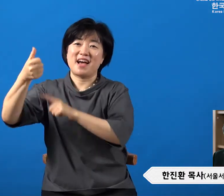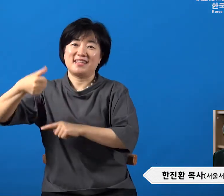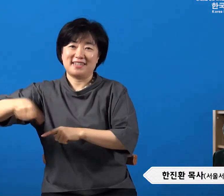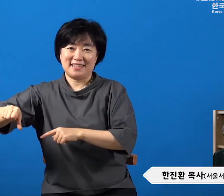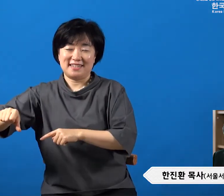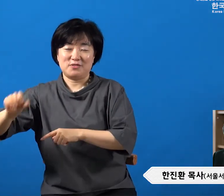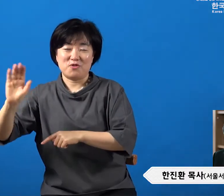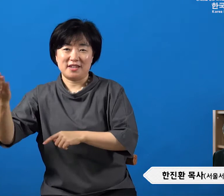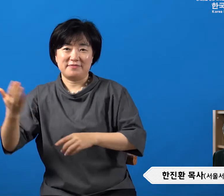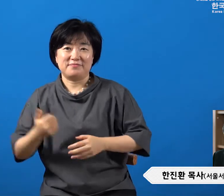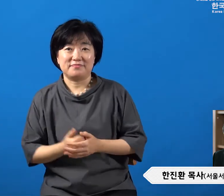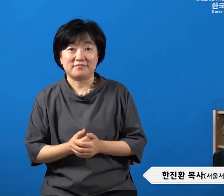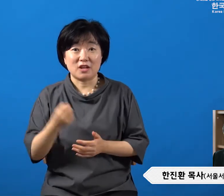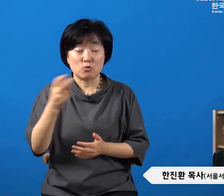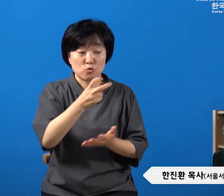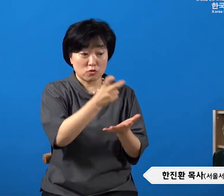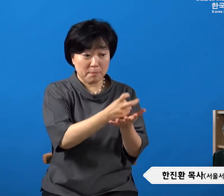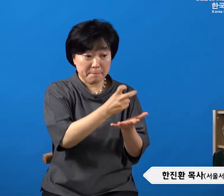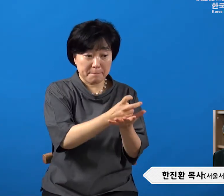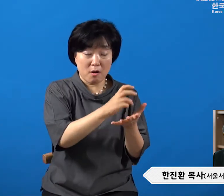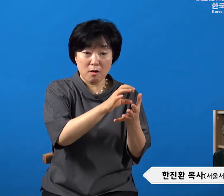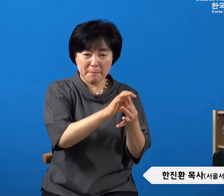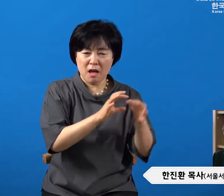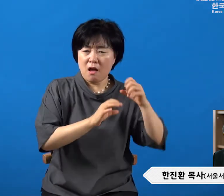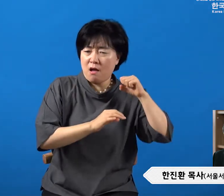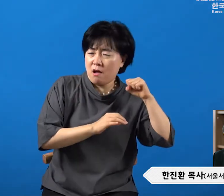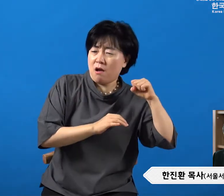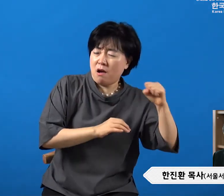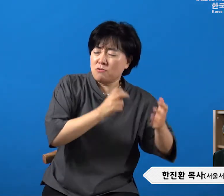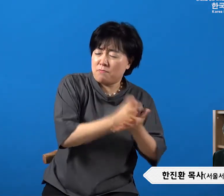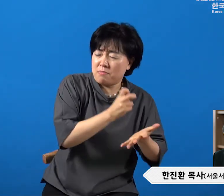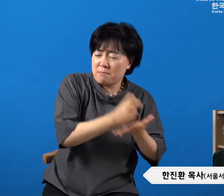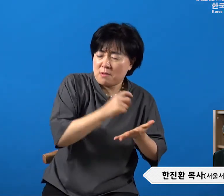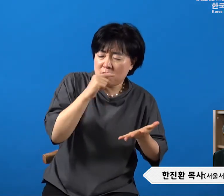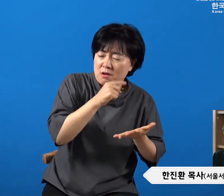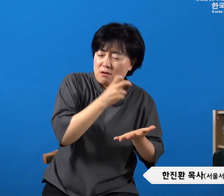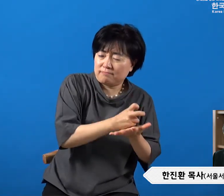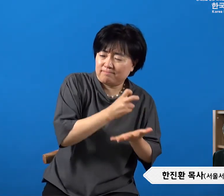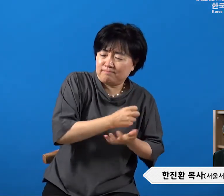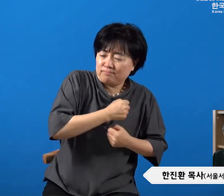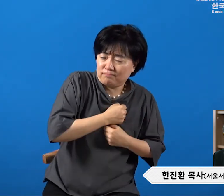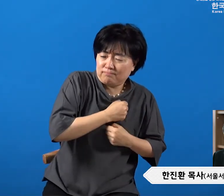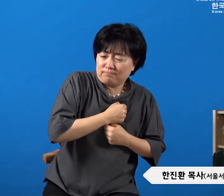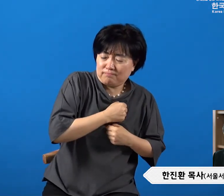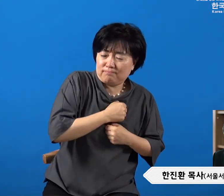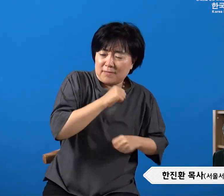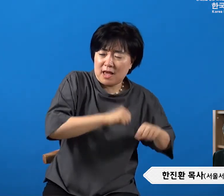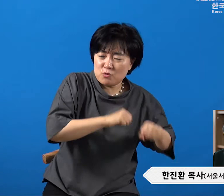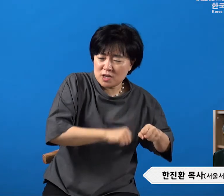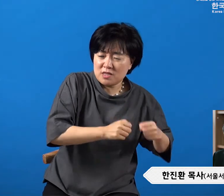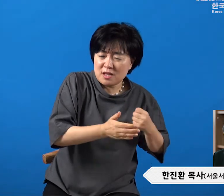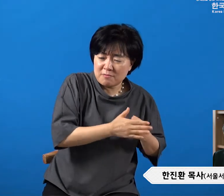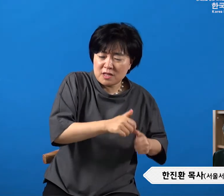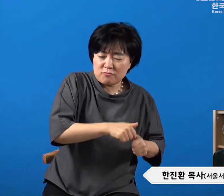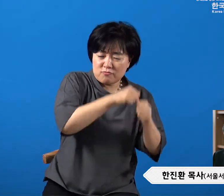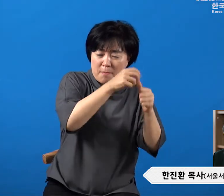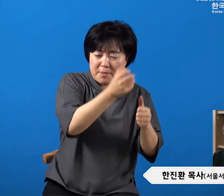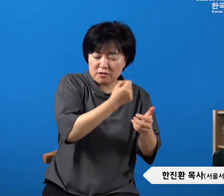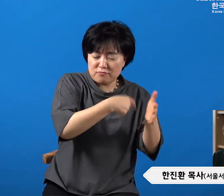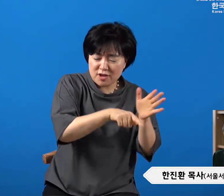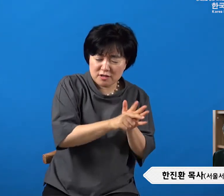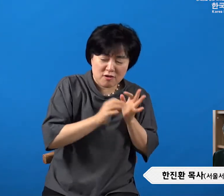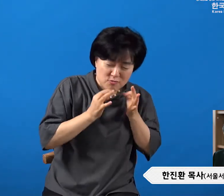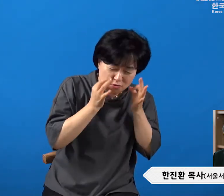주셨습니다. 또 율법의 속박에서도 우리는 자유를 얻게 되었습니다. 율법의 행위를 통해서 구원을